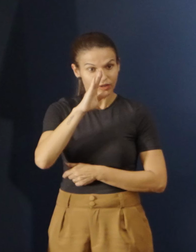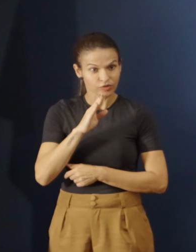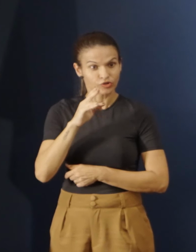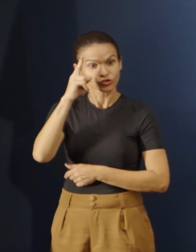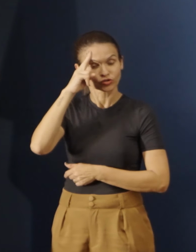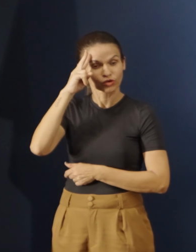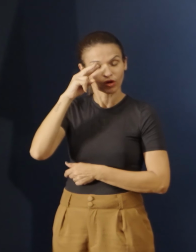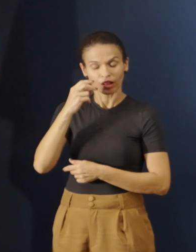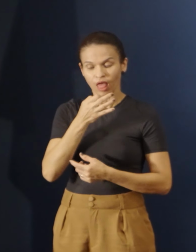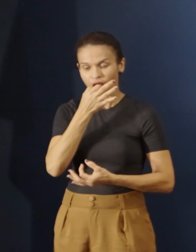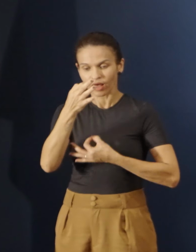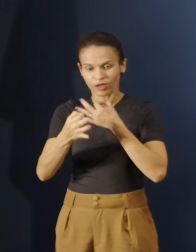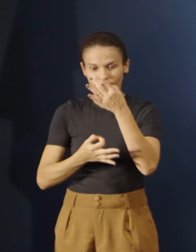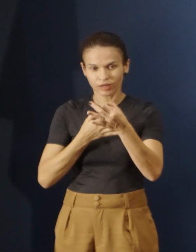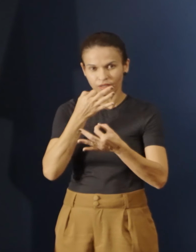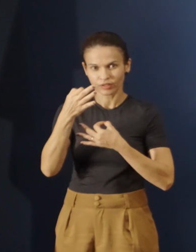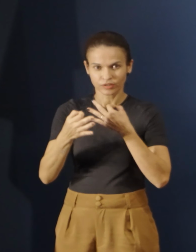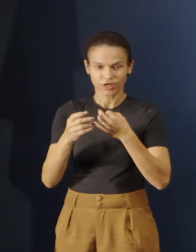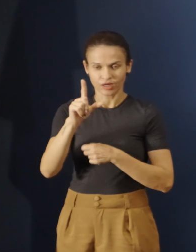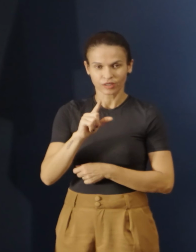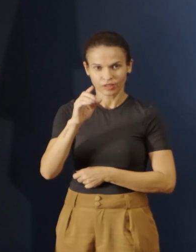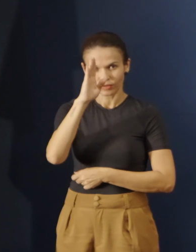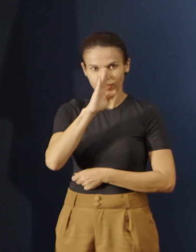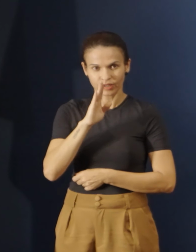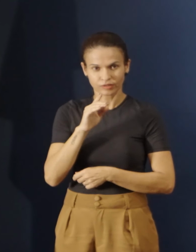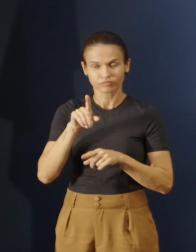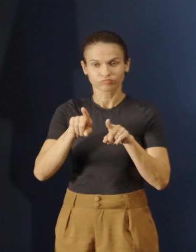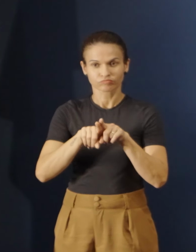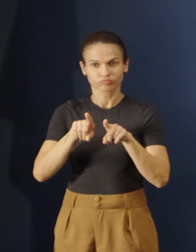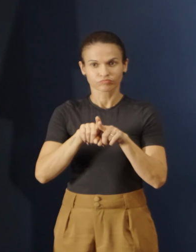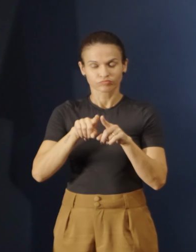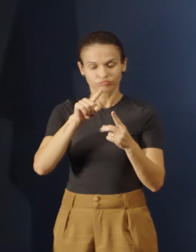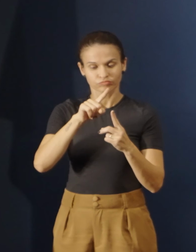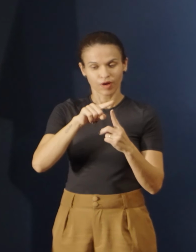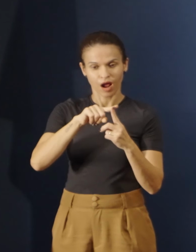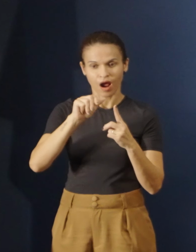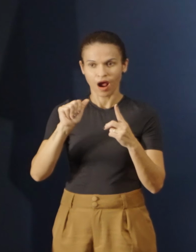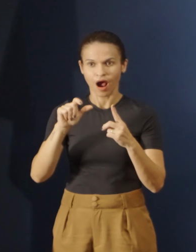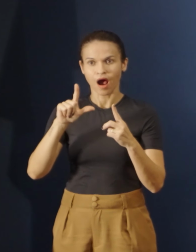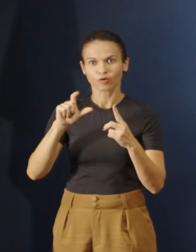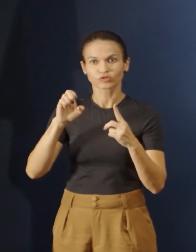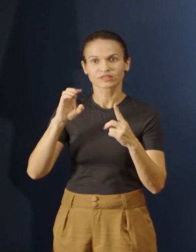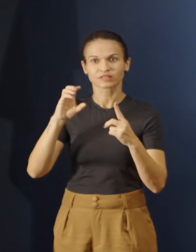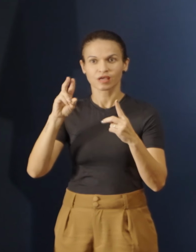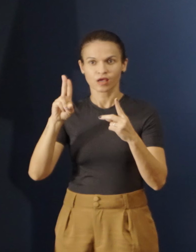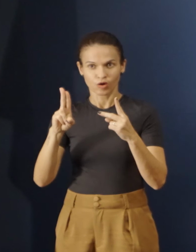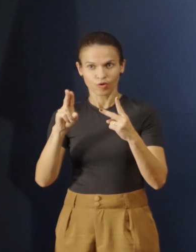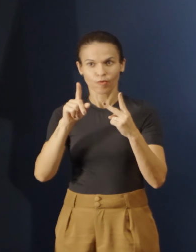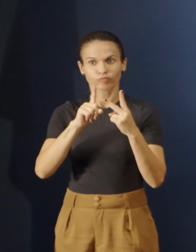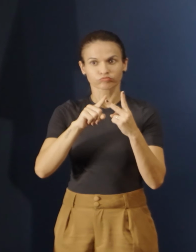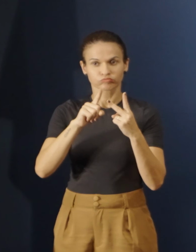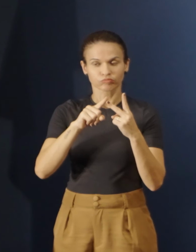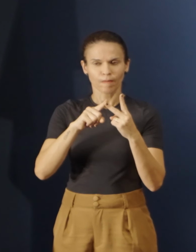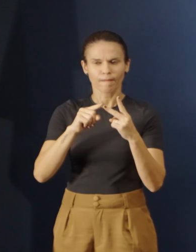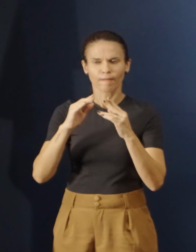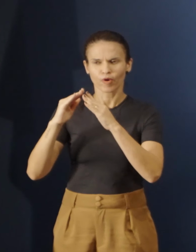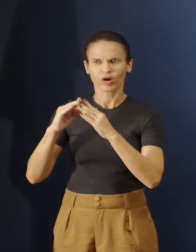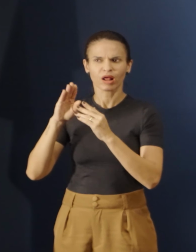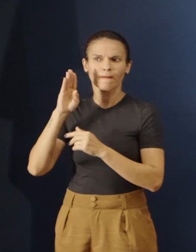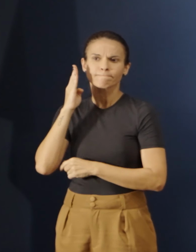crítica literária no Brasil, né? Também tem Alceu e Georges Bernanos. Quando o grande escritor francês Georges Bernanos morou em Barbacena,